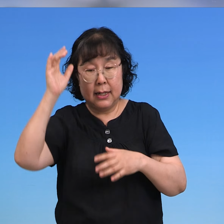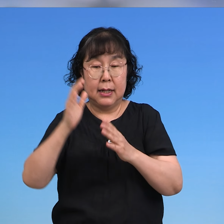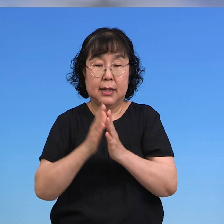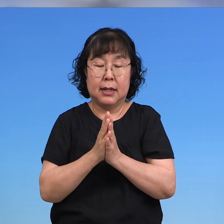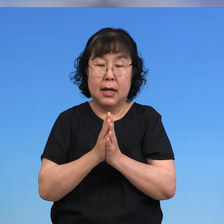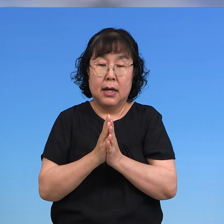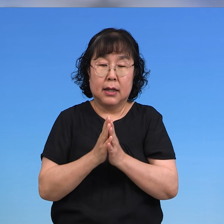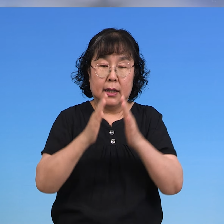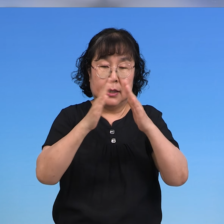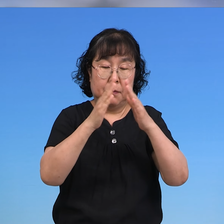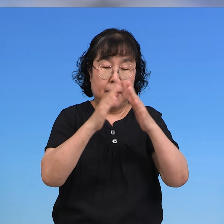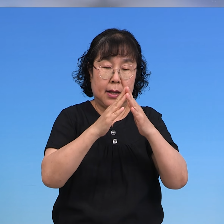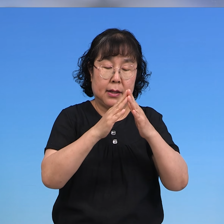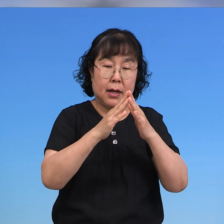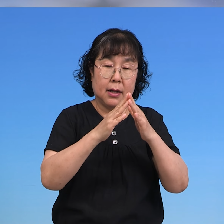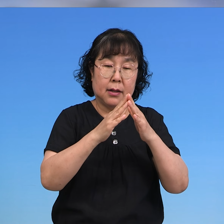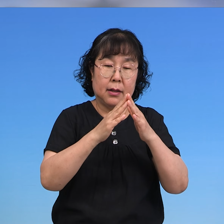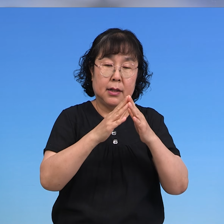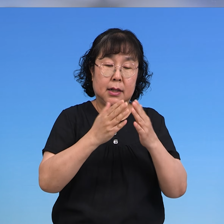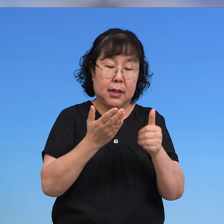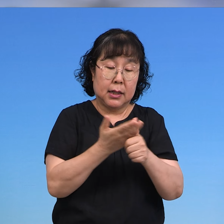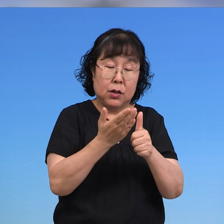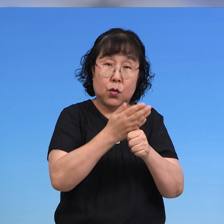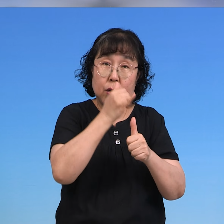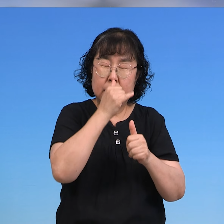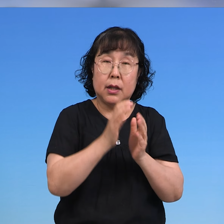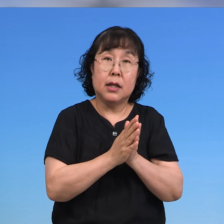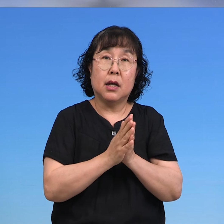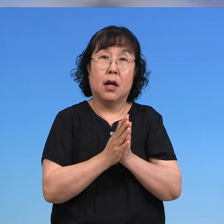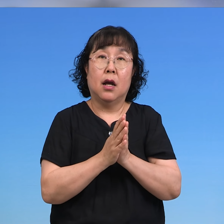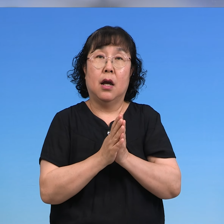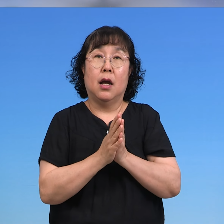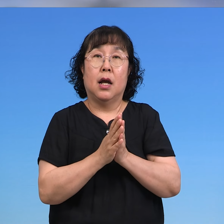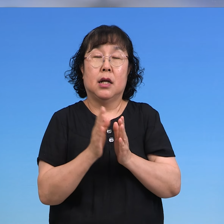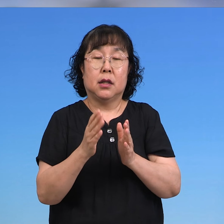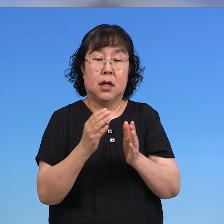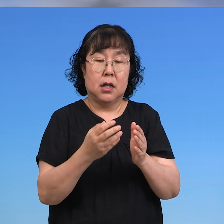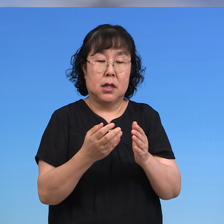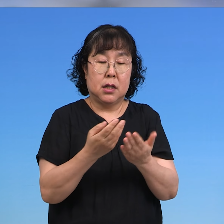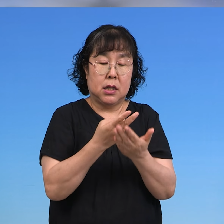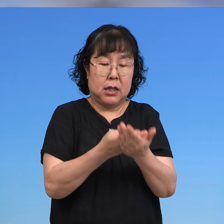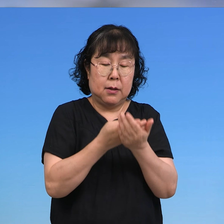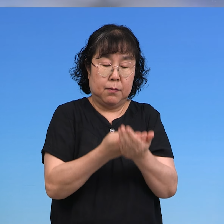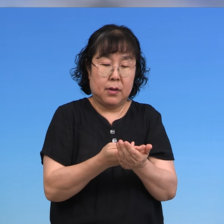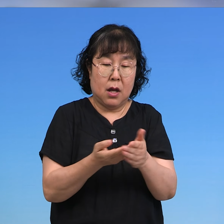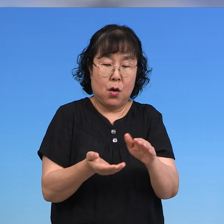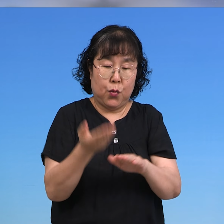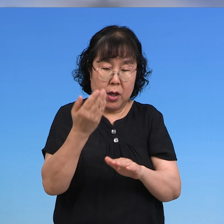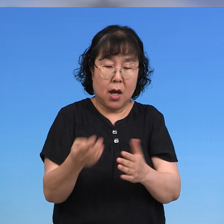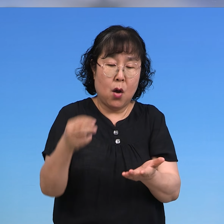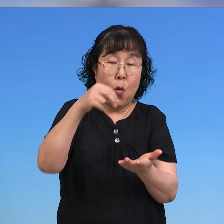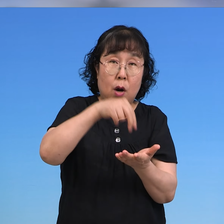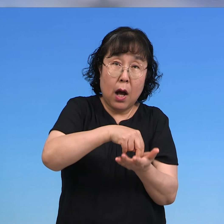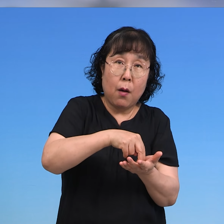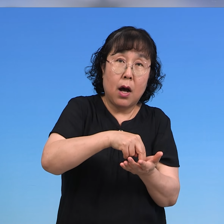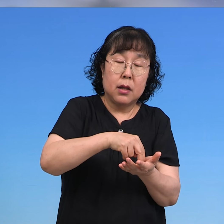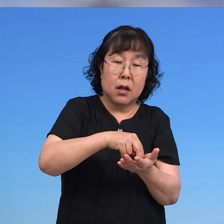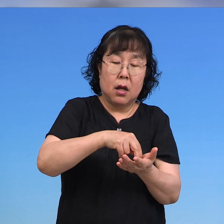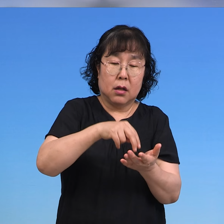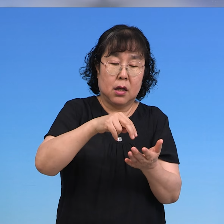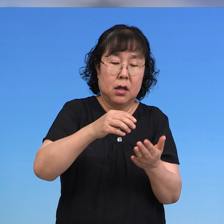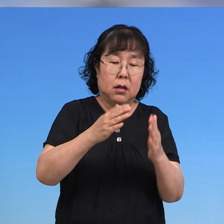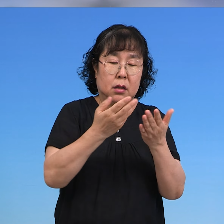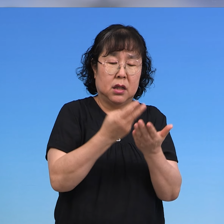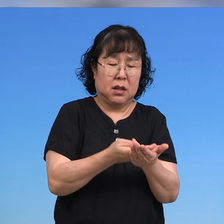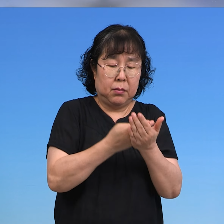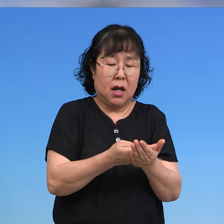며칠이 지났을까요? 아주 작아요, 강아지가. 그런데 얘가 이제 침대 위에 올라와가지고 자꾸 이제 거기서 뭐 그래서